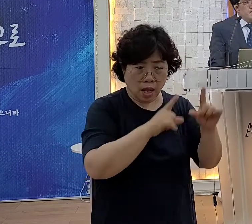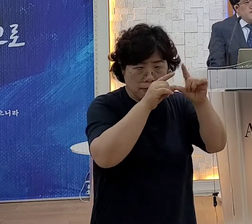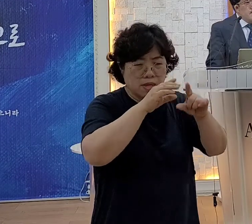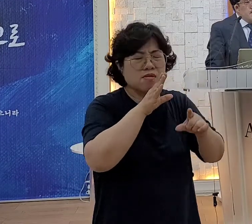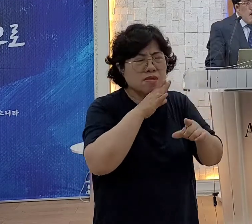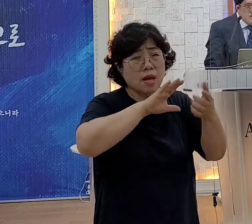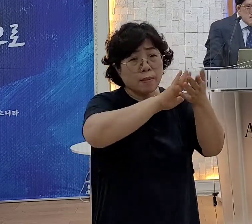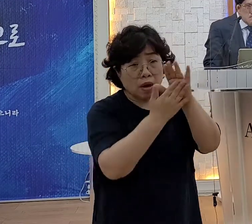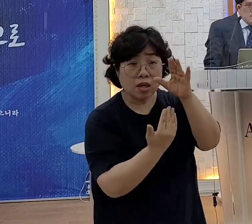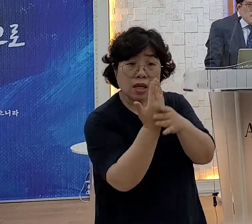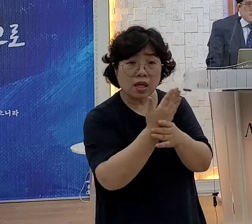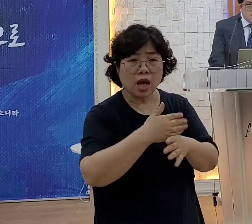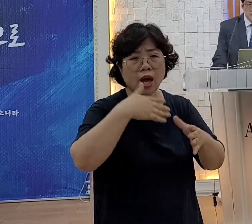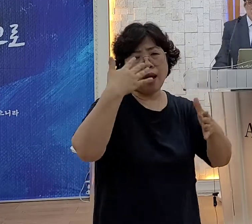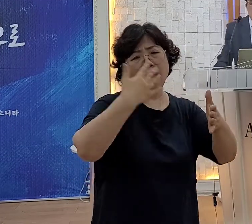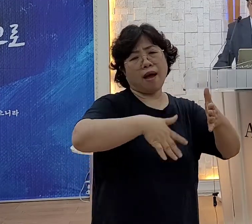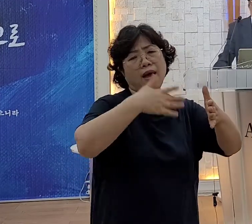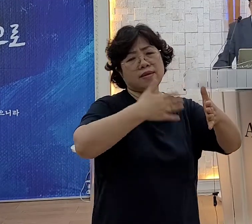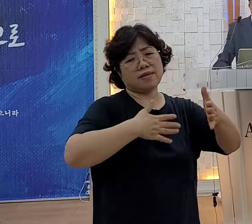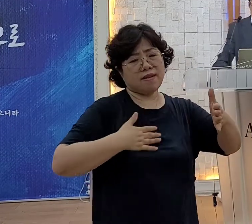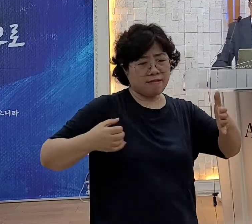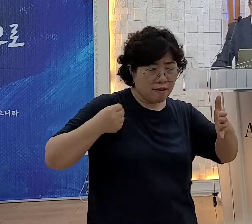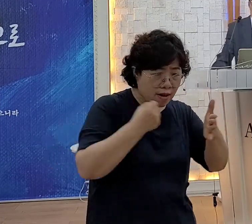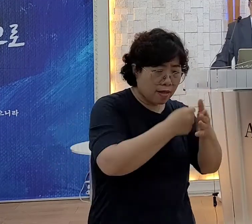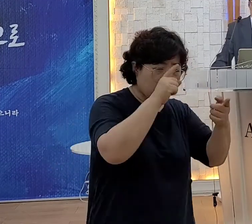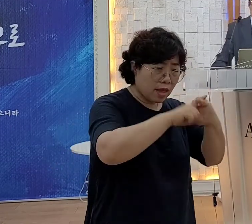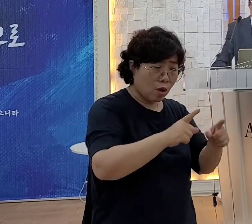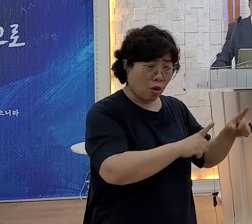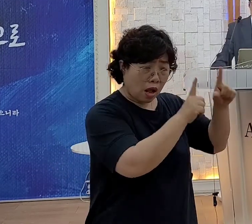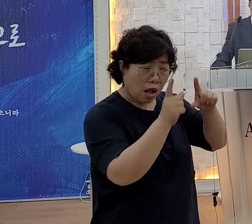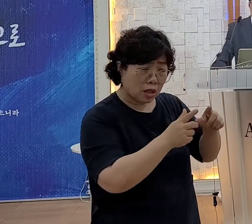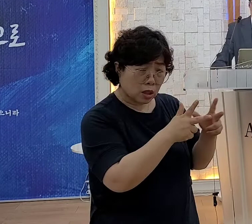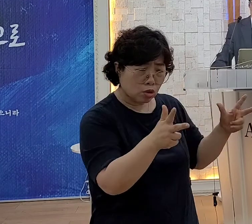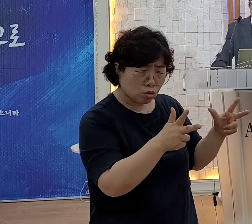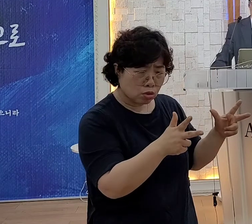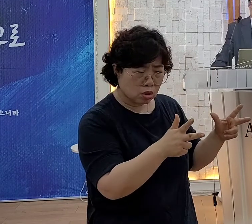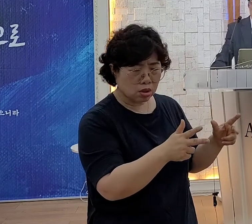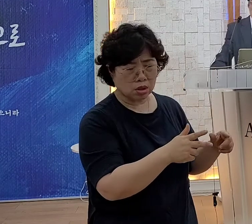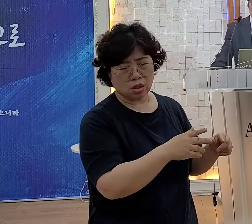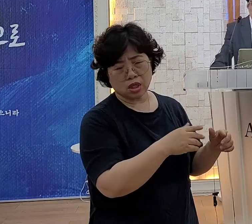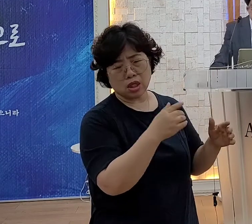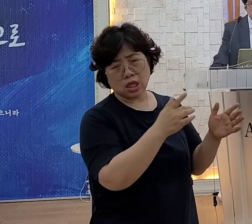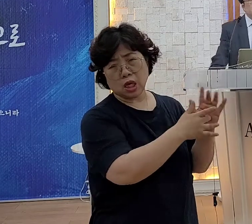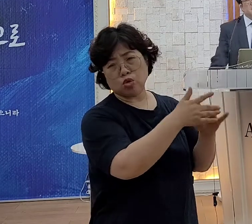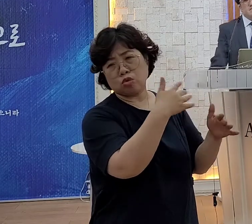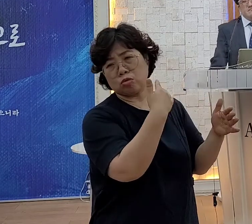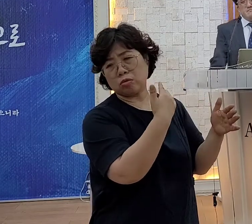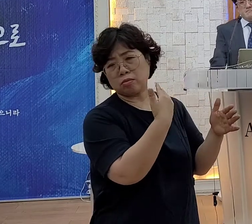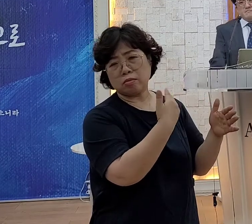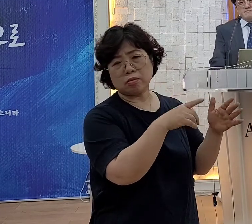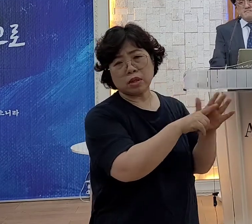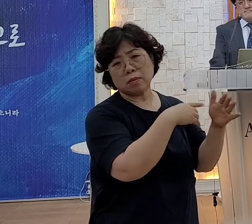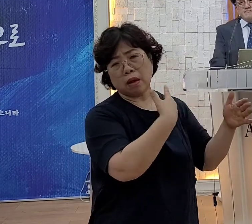바뀌어요. 아직도 내가 정한 대로 살고 있습니까? 한 주간. 아직 예수를 덜 믿는